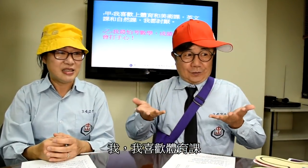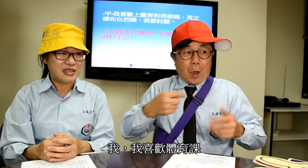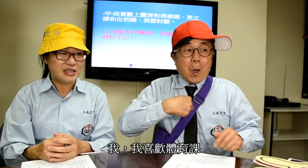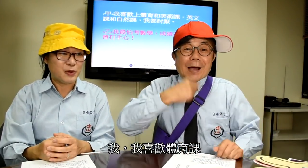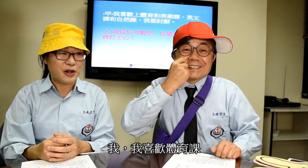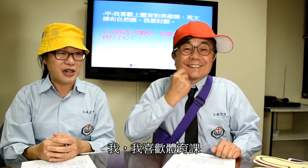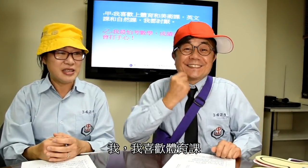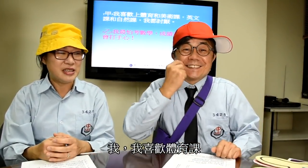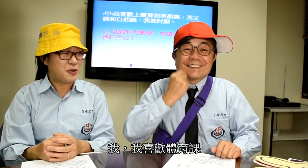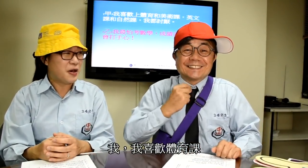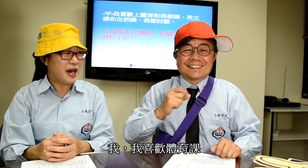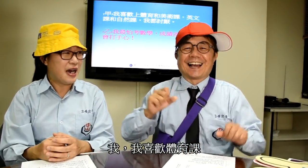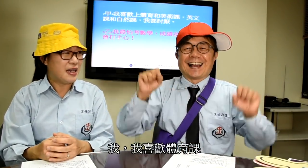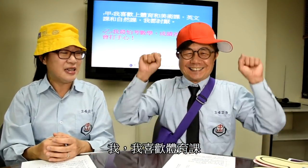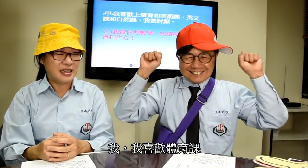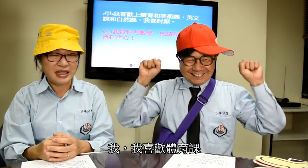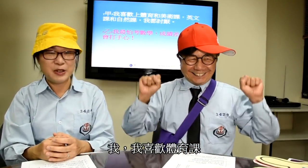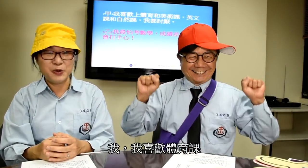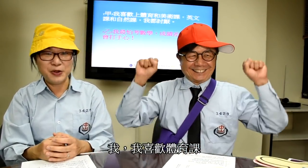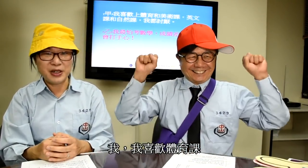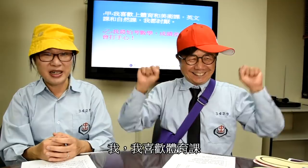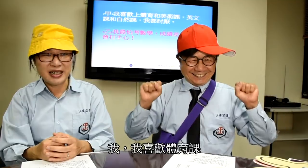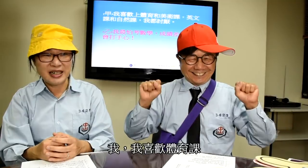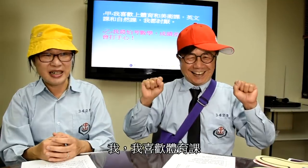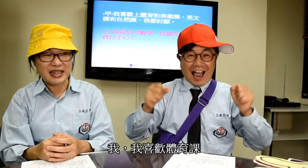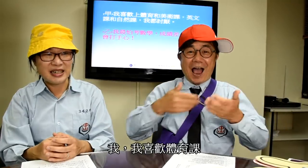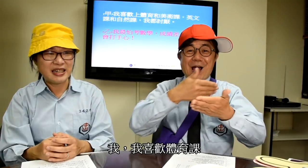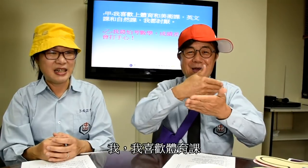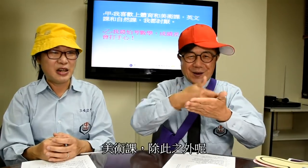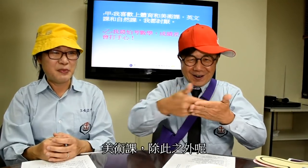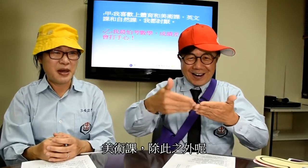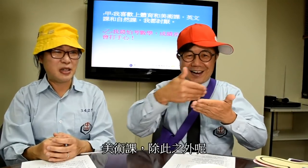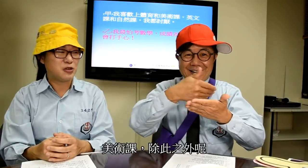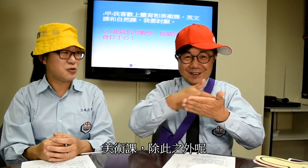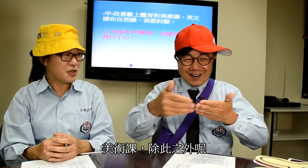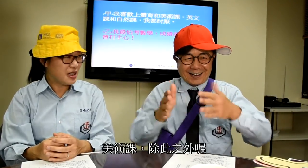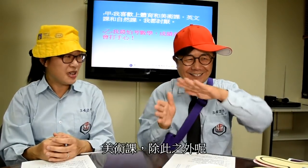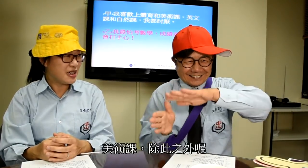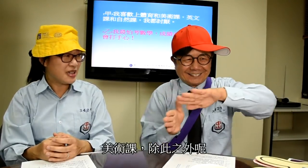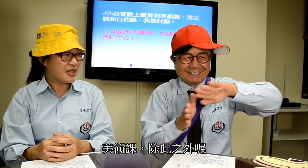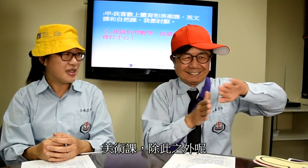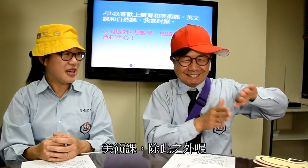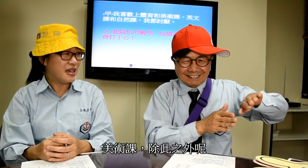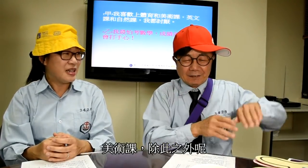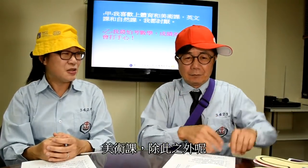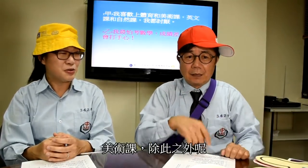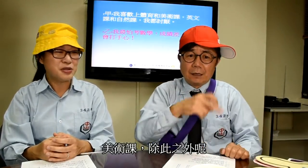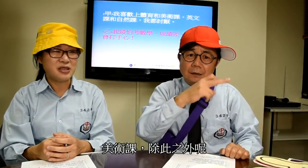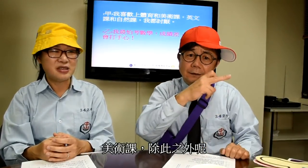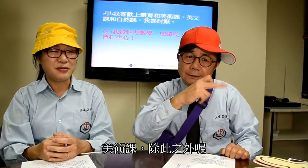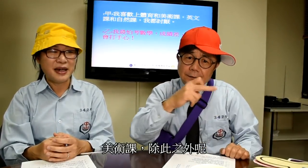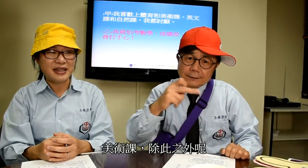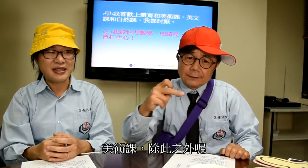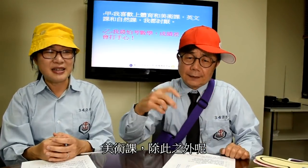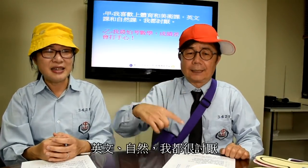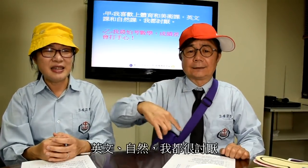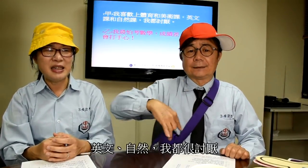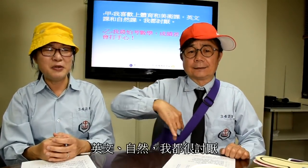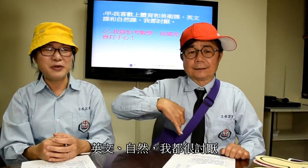我喜欢体育课、美术课，除此之外呢，英文、